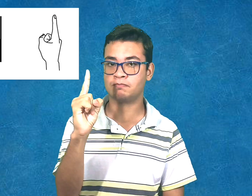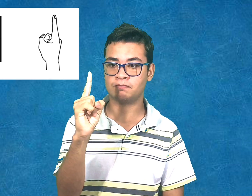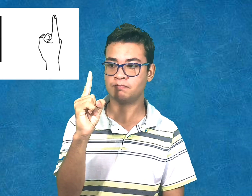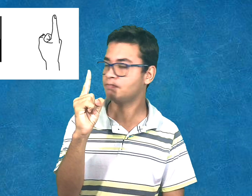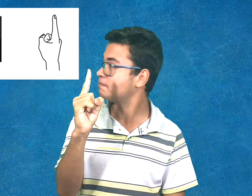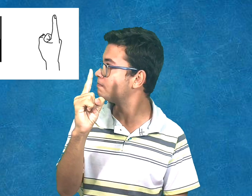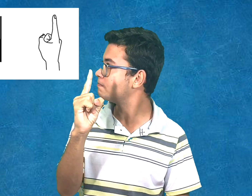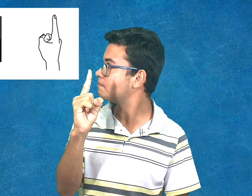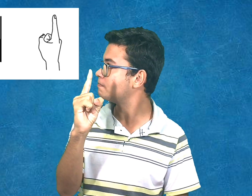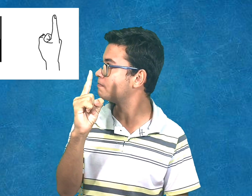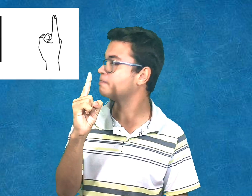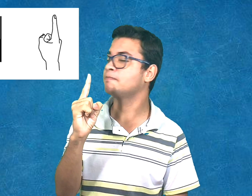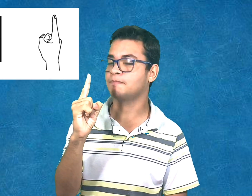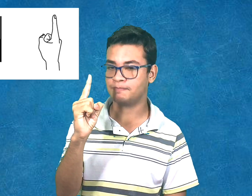Configuração de mão em um.